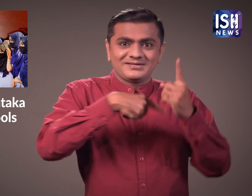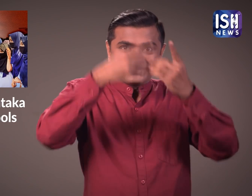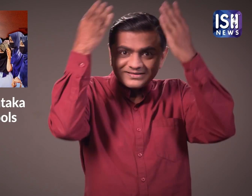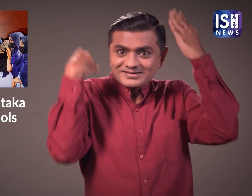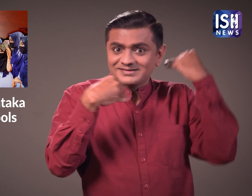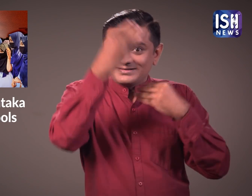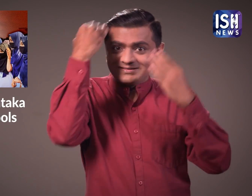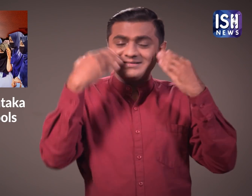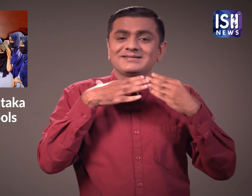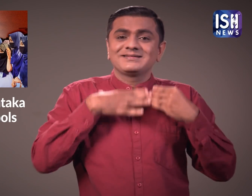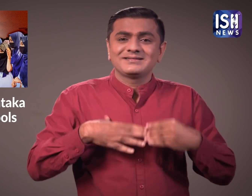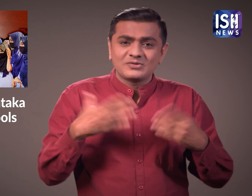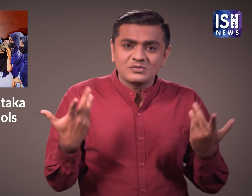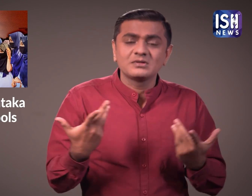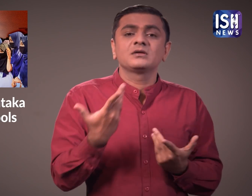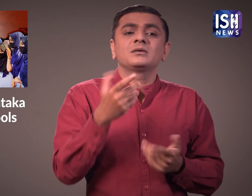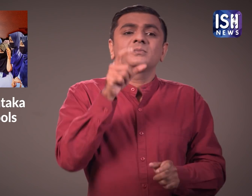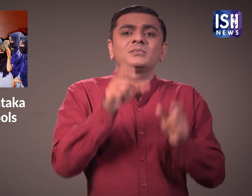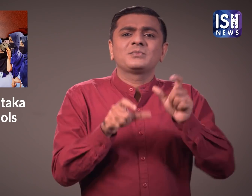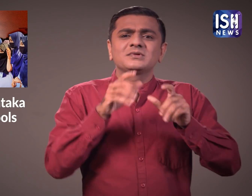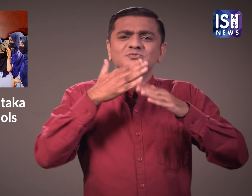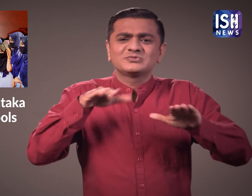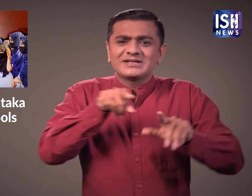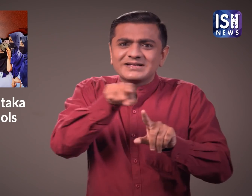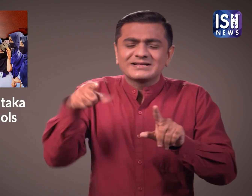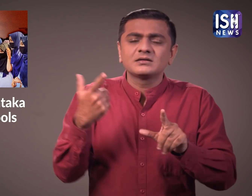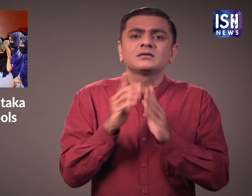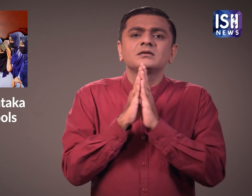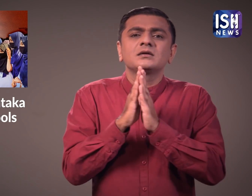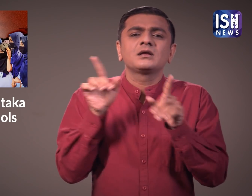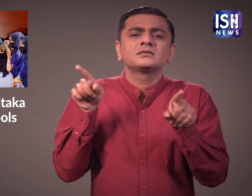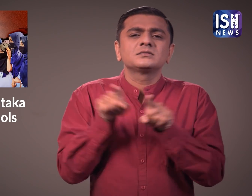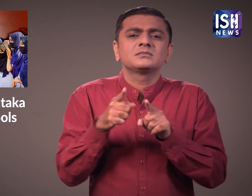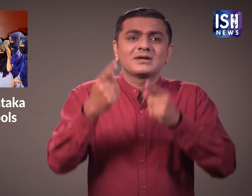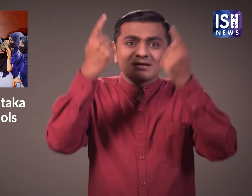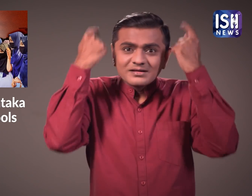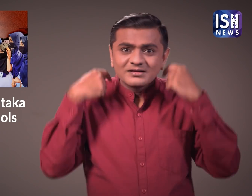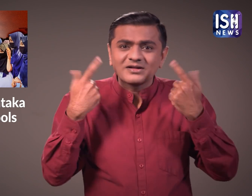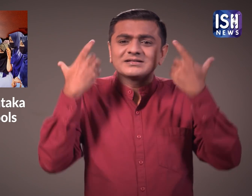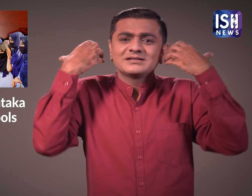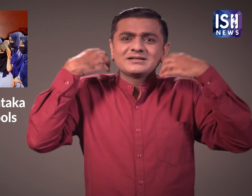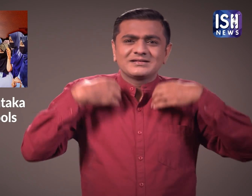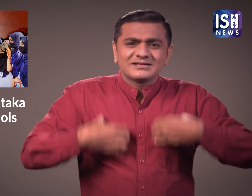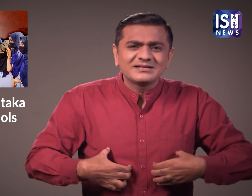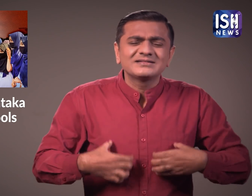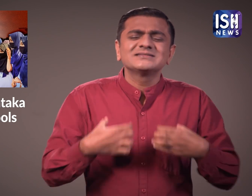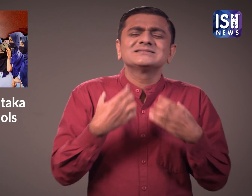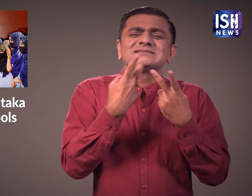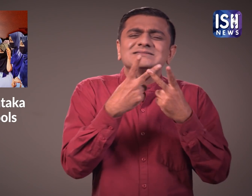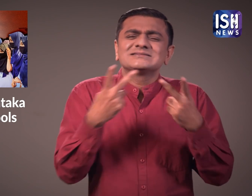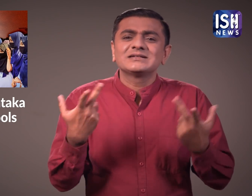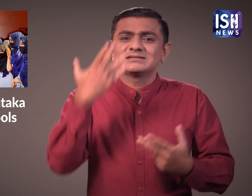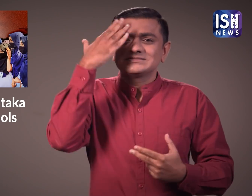अनुमती नहीं दी जा सकती है।